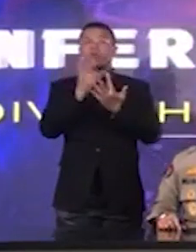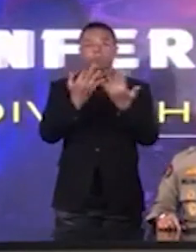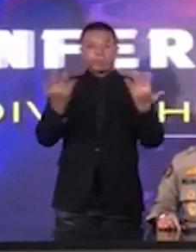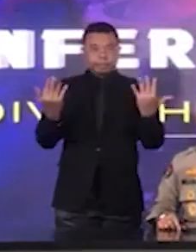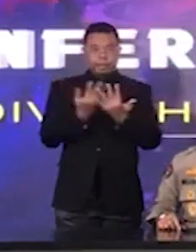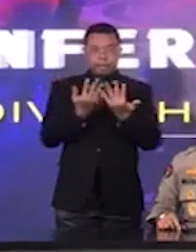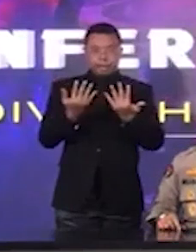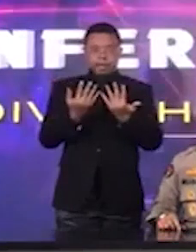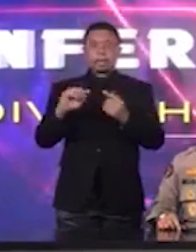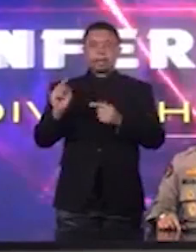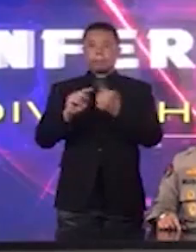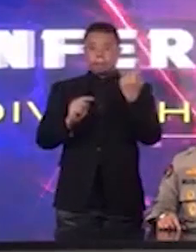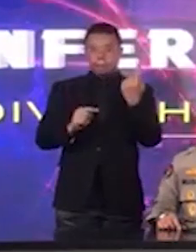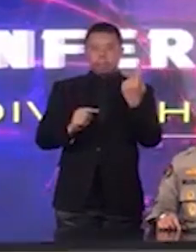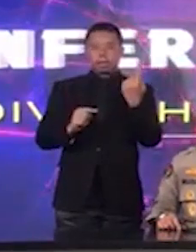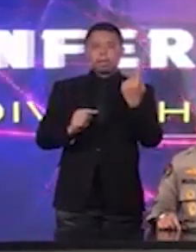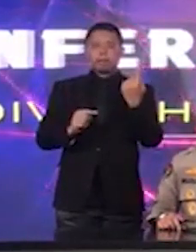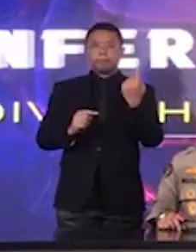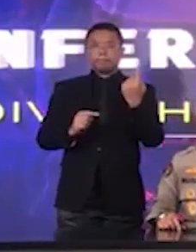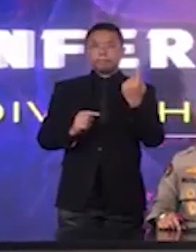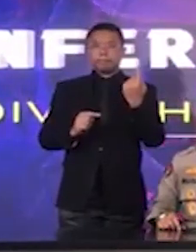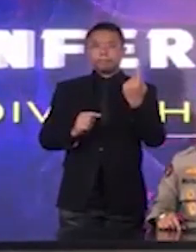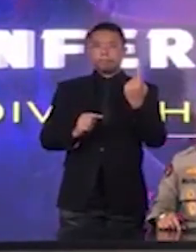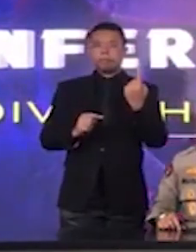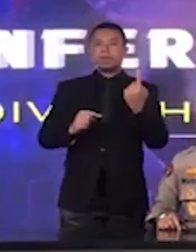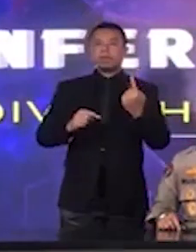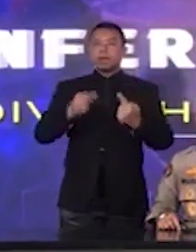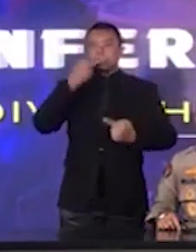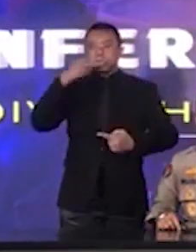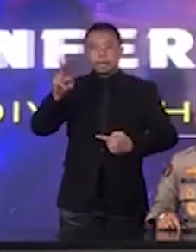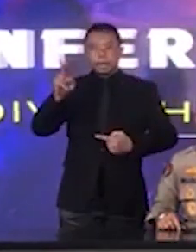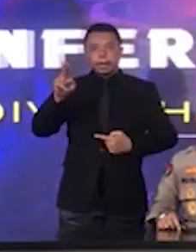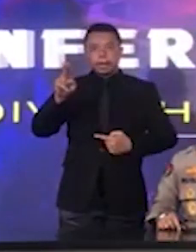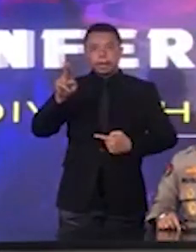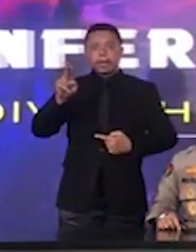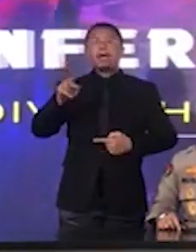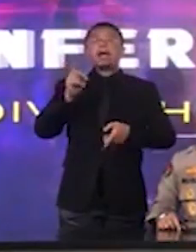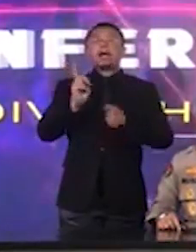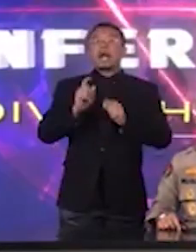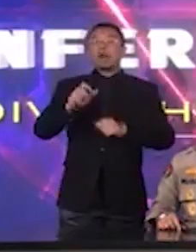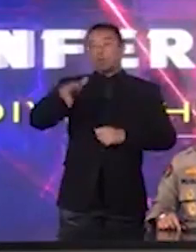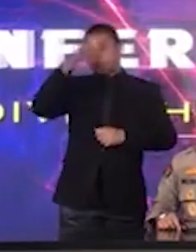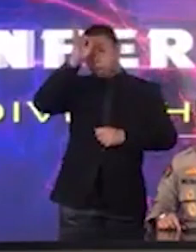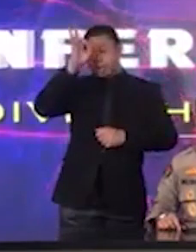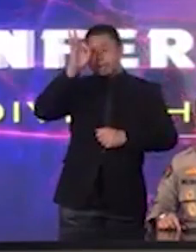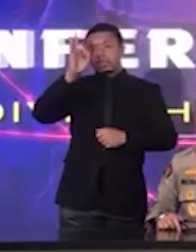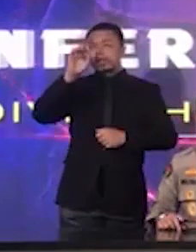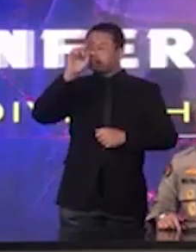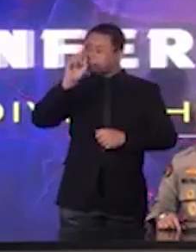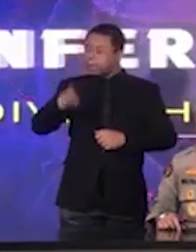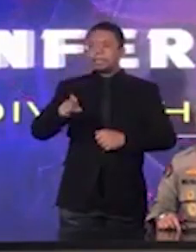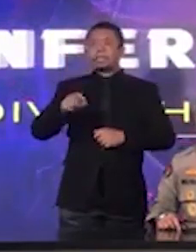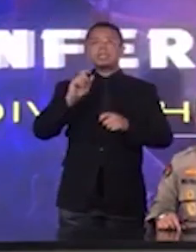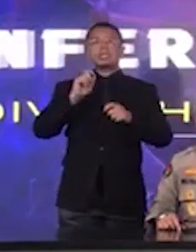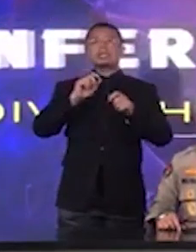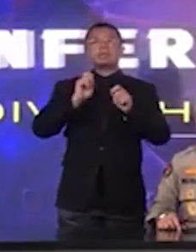masyarakat, yang pertama adalah yakini bahwa Polri akan